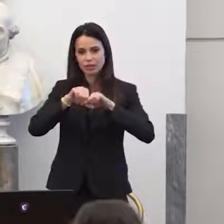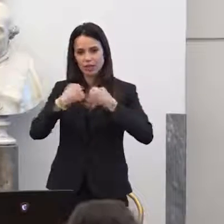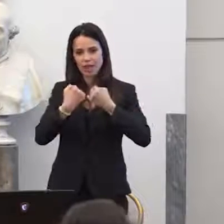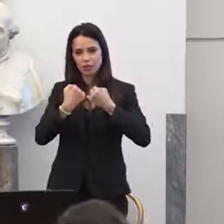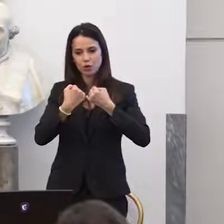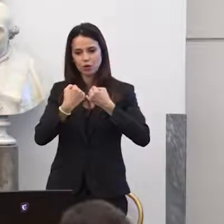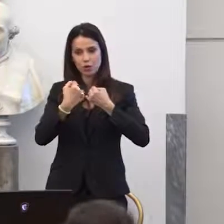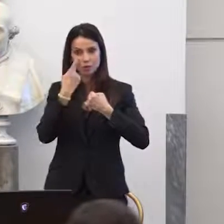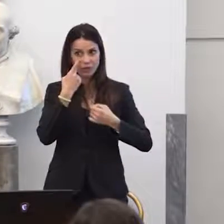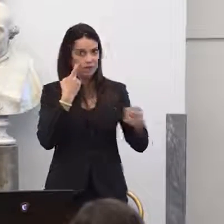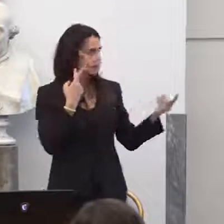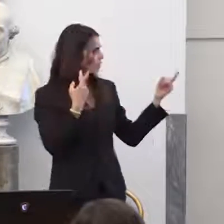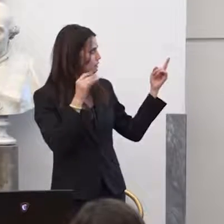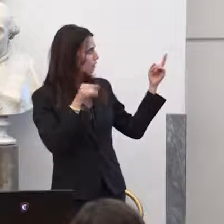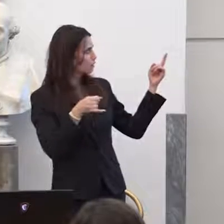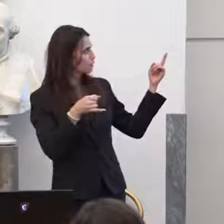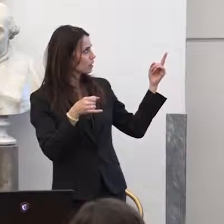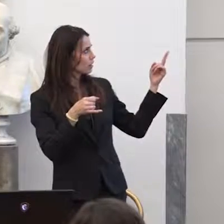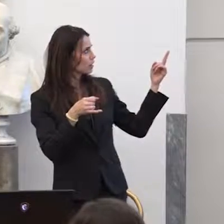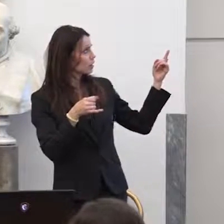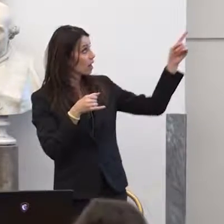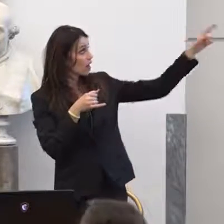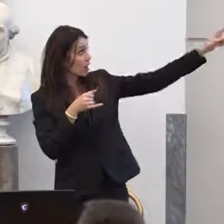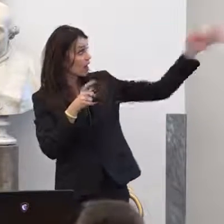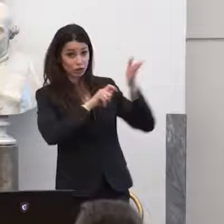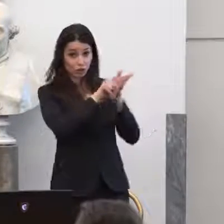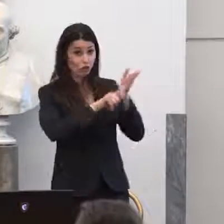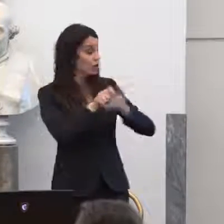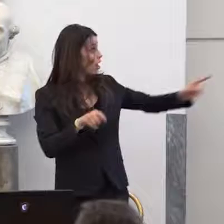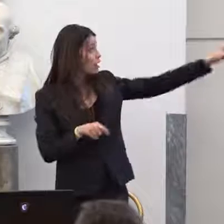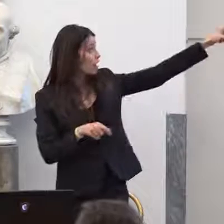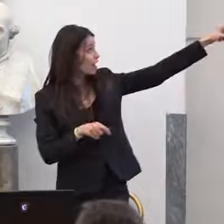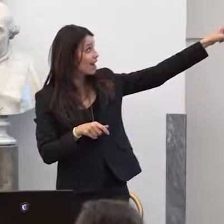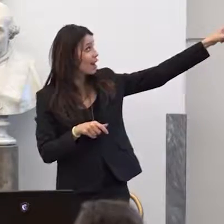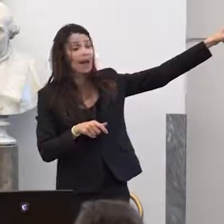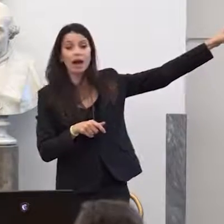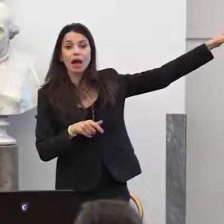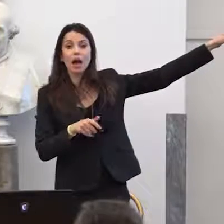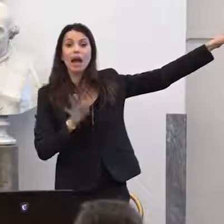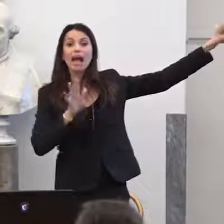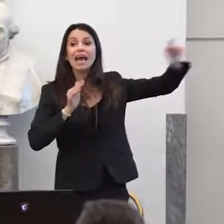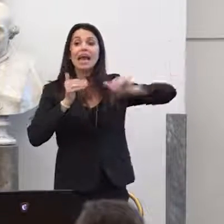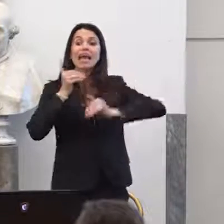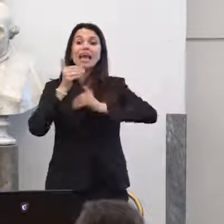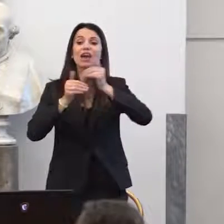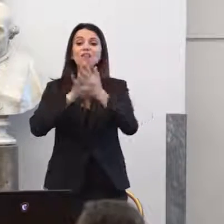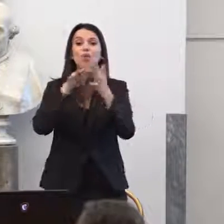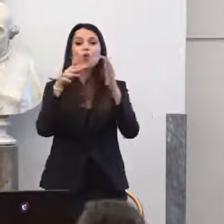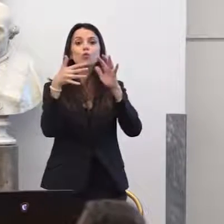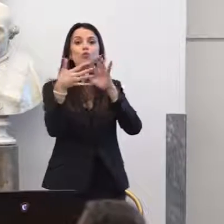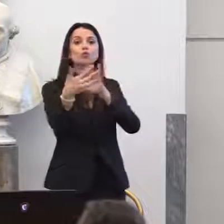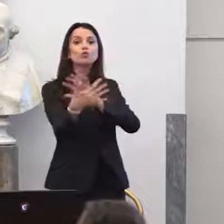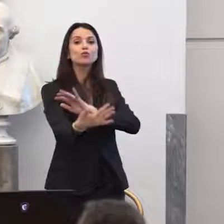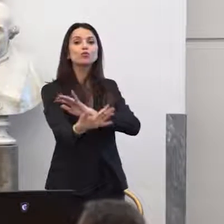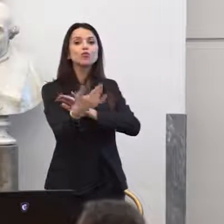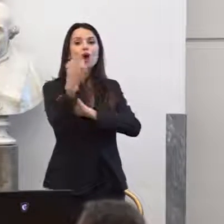Lo vedete anche voi? Sì. Lo sto sottolineando. Caratterizzata nell'evoluzione clinica da un periodo di coma